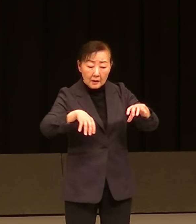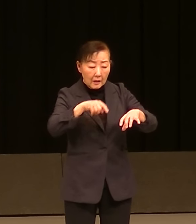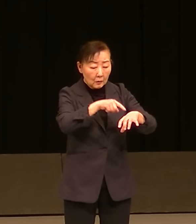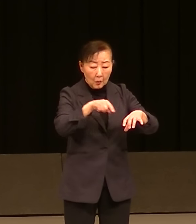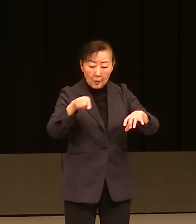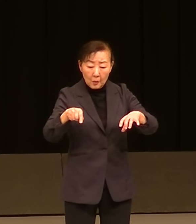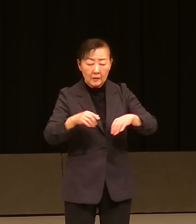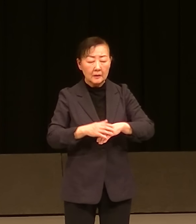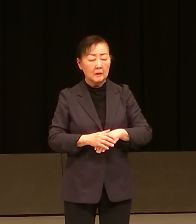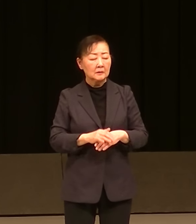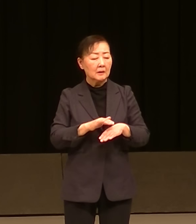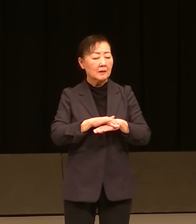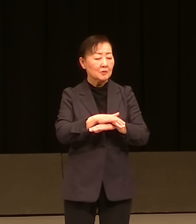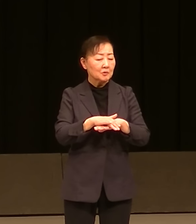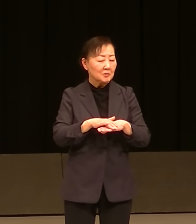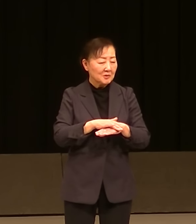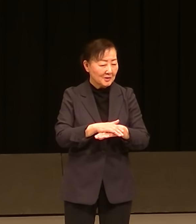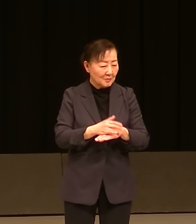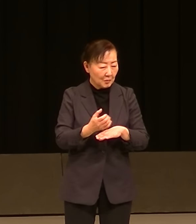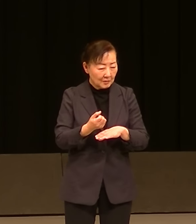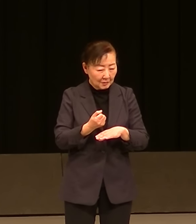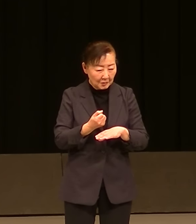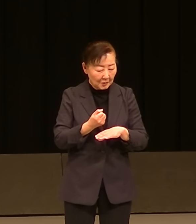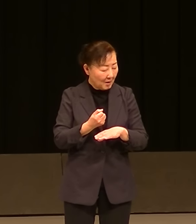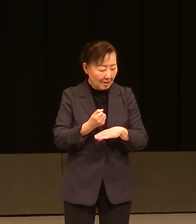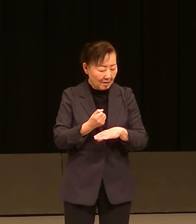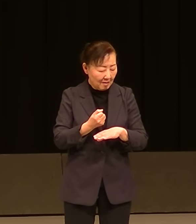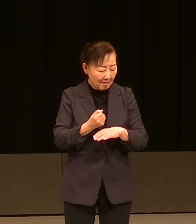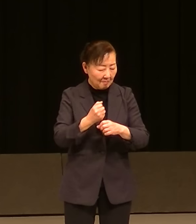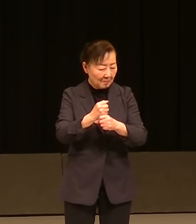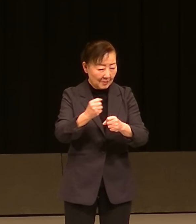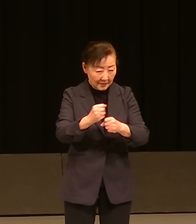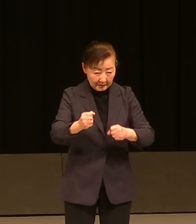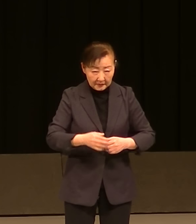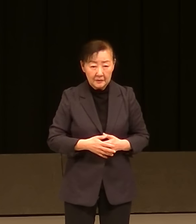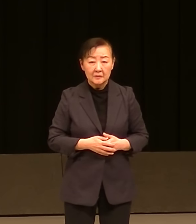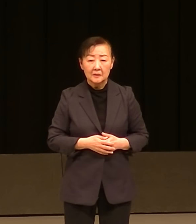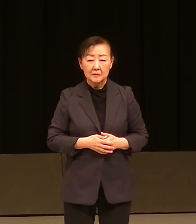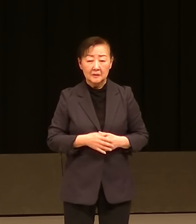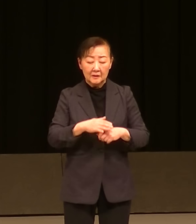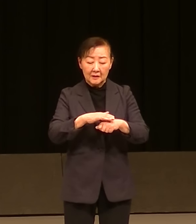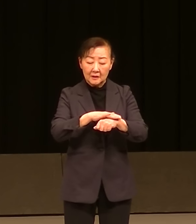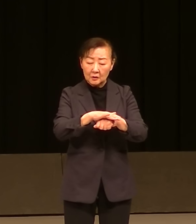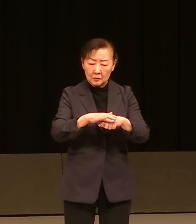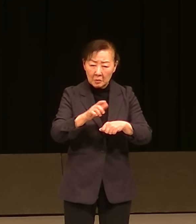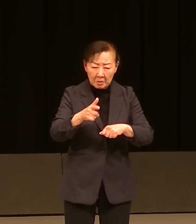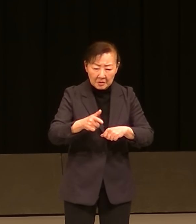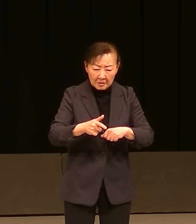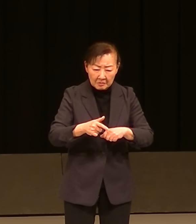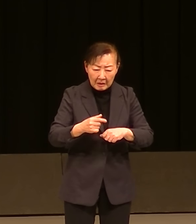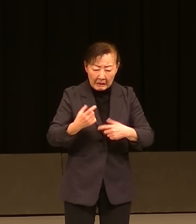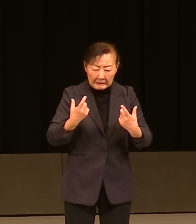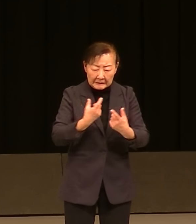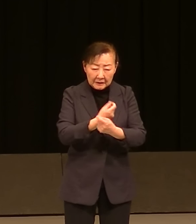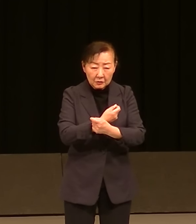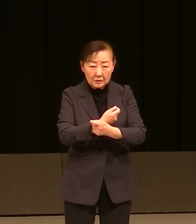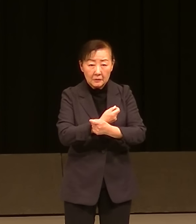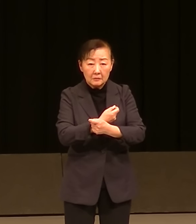して慈しみを持つことなんかできるわけがない、慈しみどころか憎しみに満